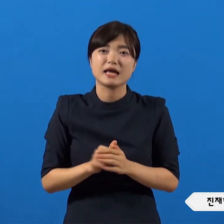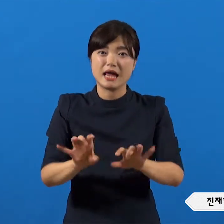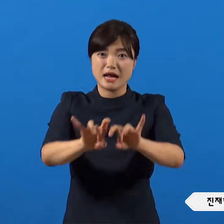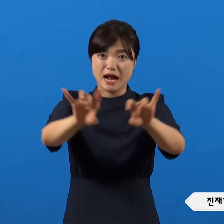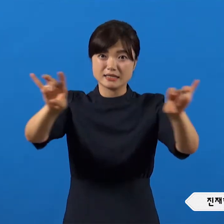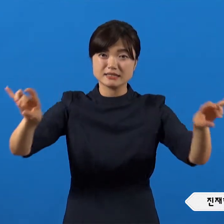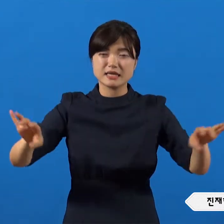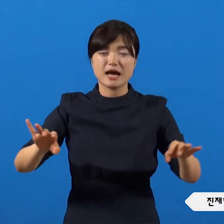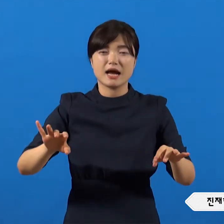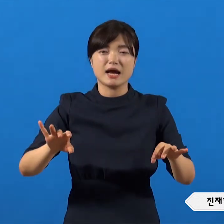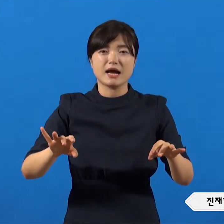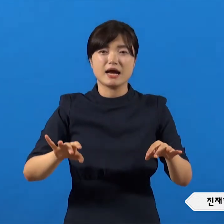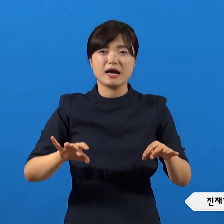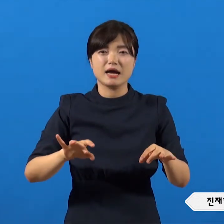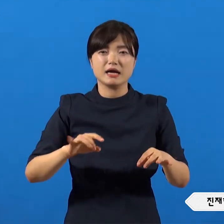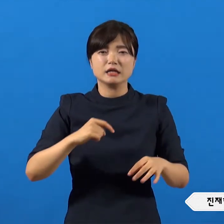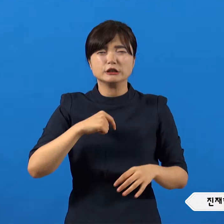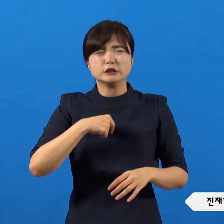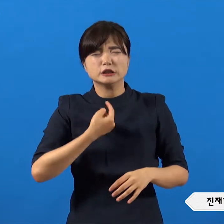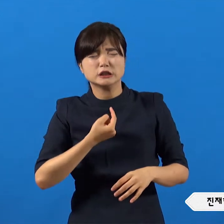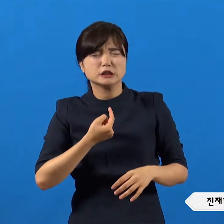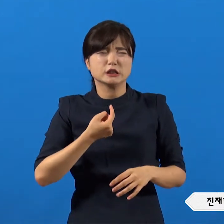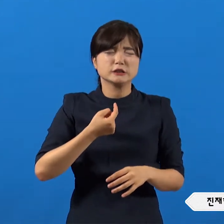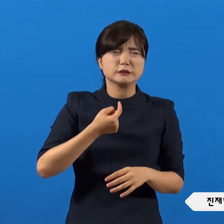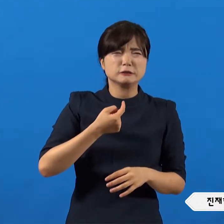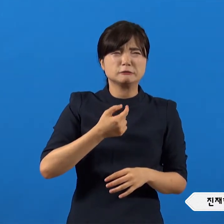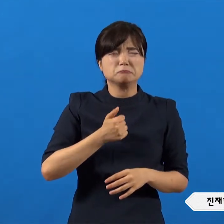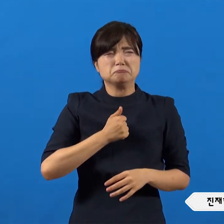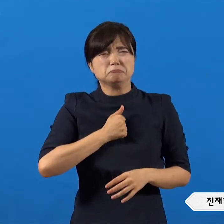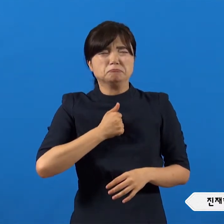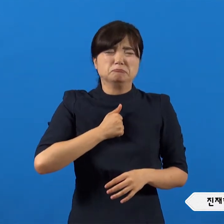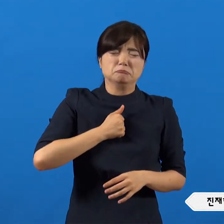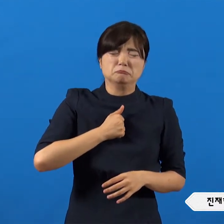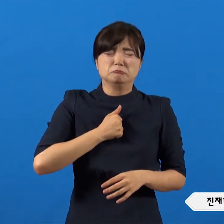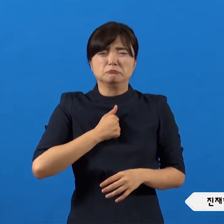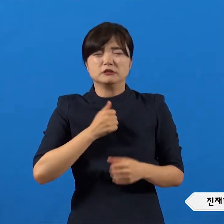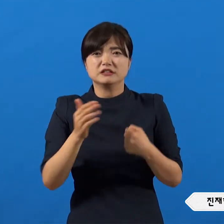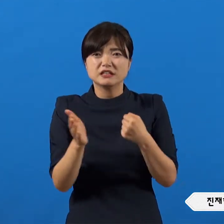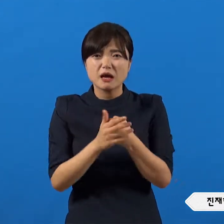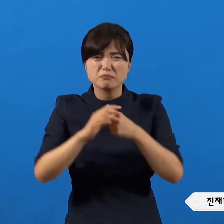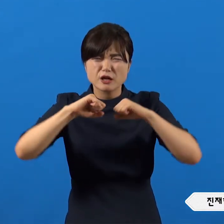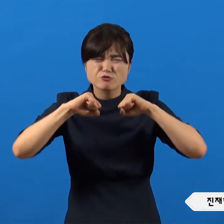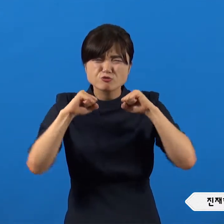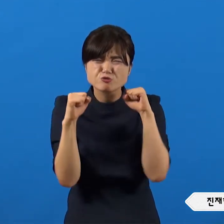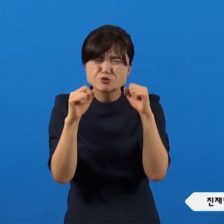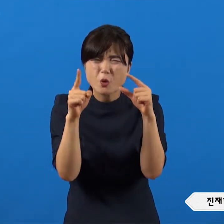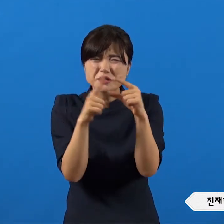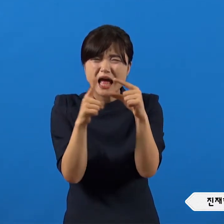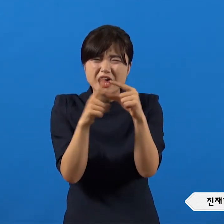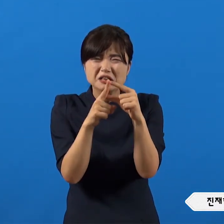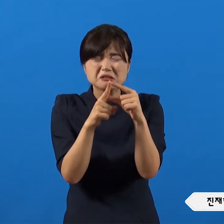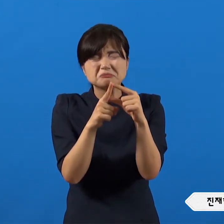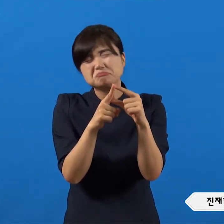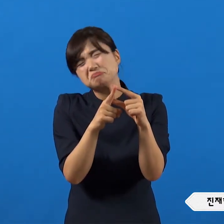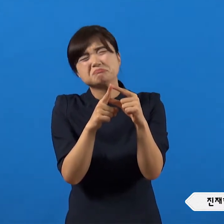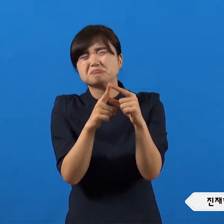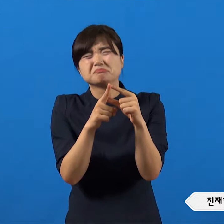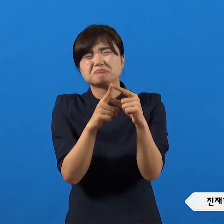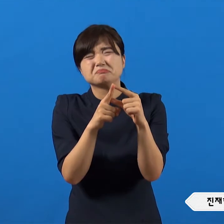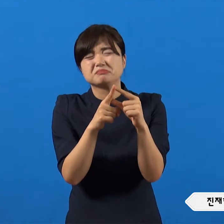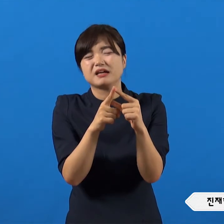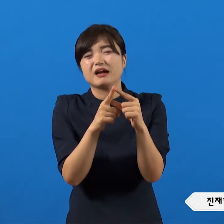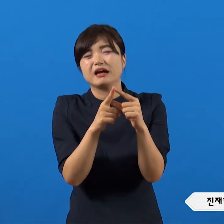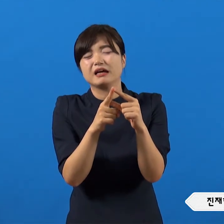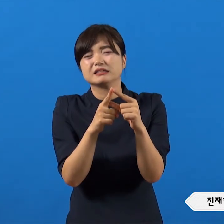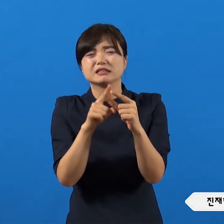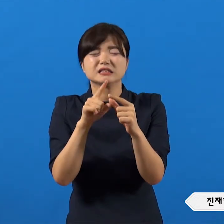각자의 소리와 자기 의견이 너무나 존중되어 순종이란 단어조차도 무색해지는